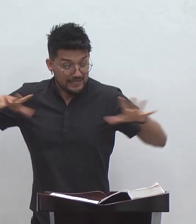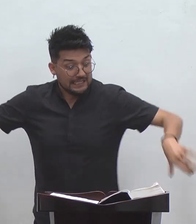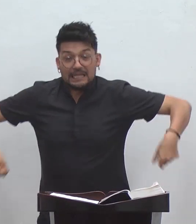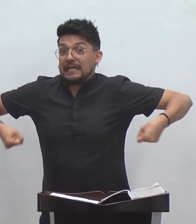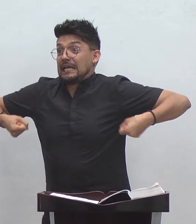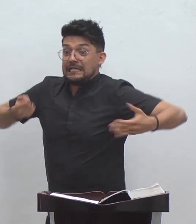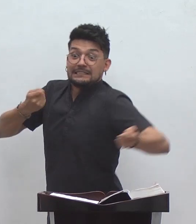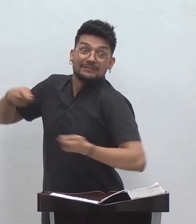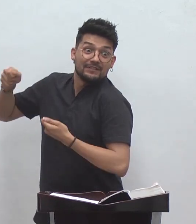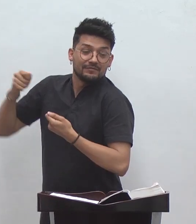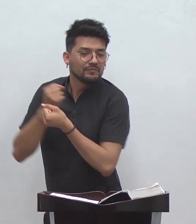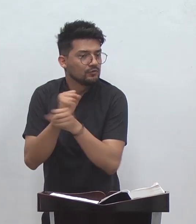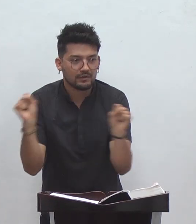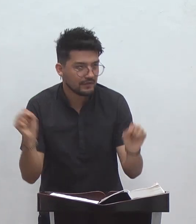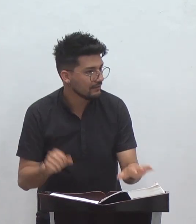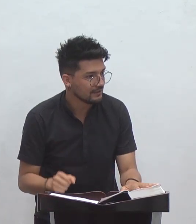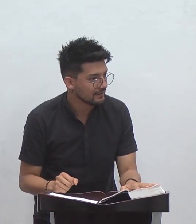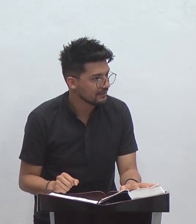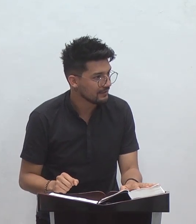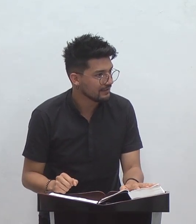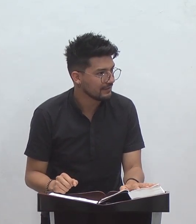nuestro bolso, nuestras cosas para sacarlas, ¿verdad?